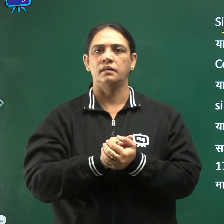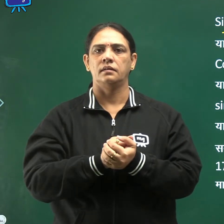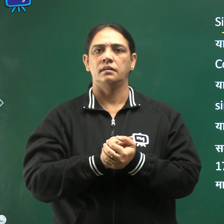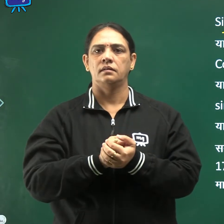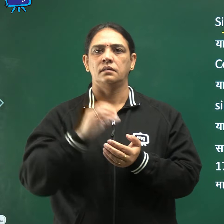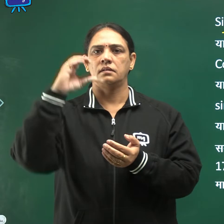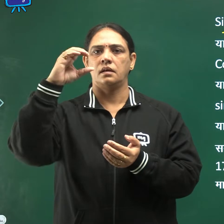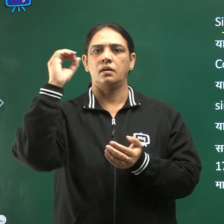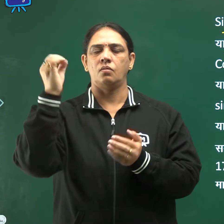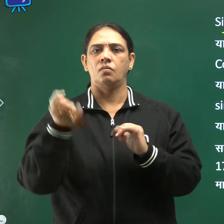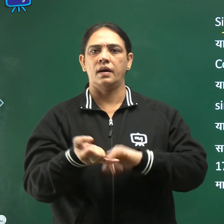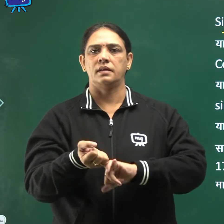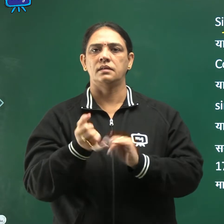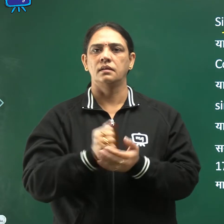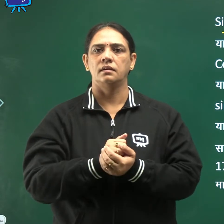कॉस